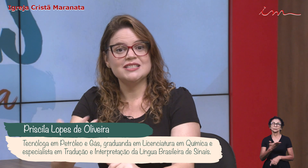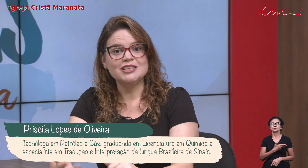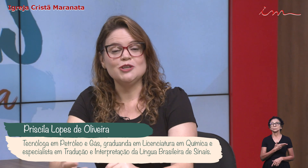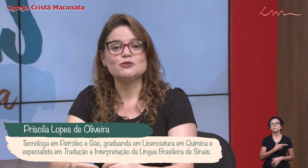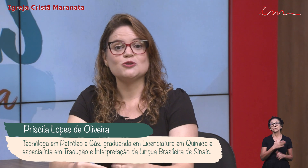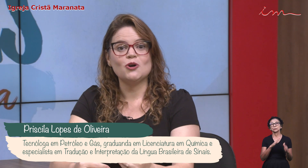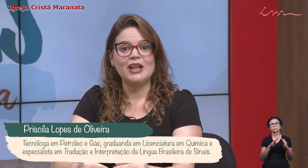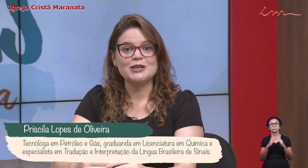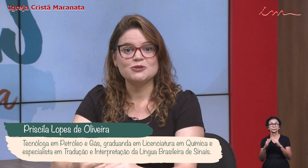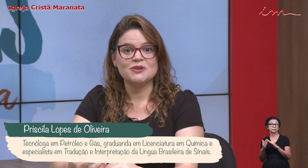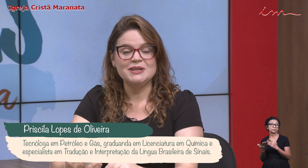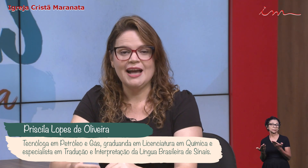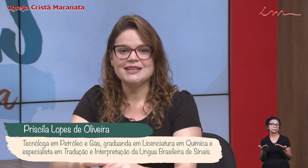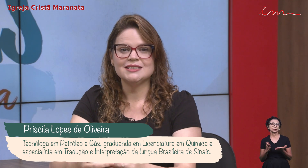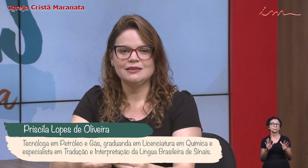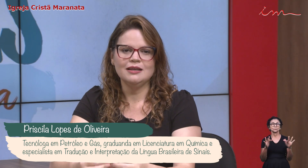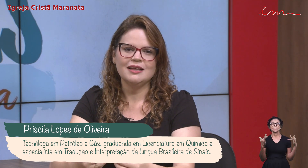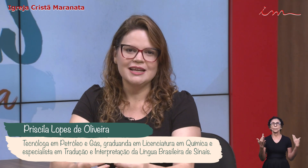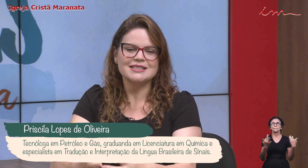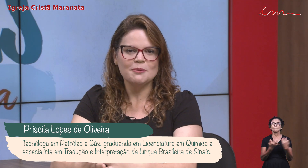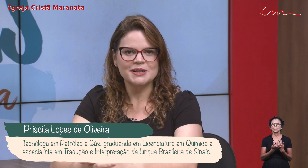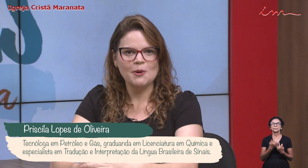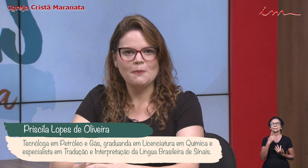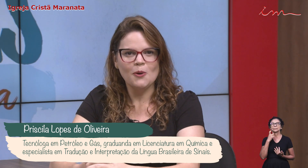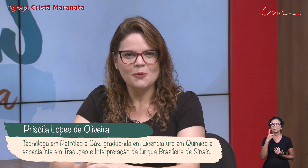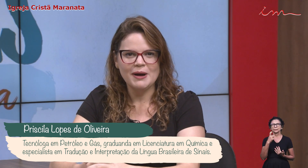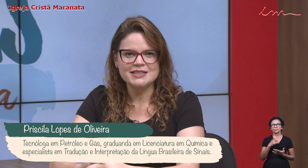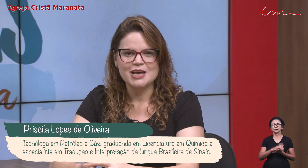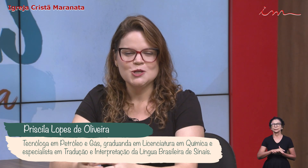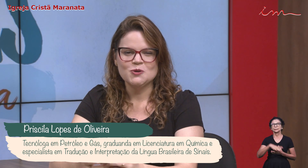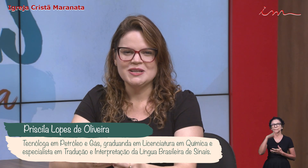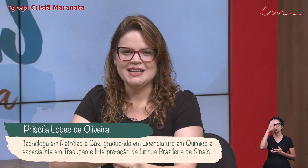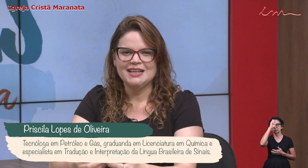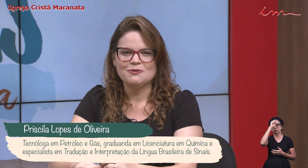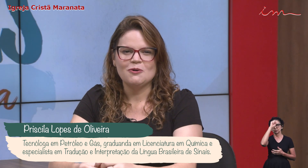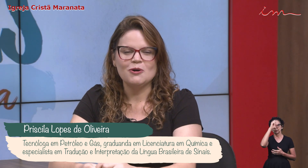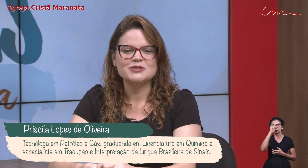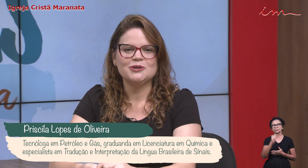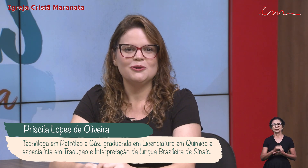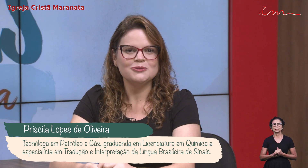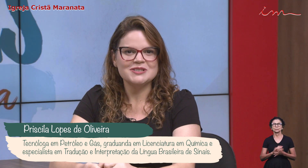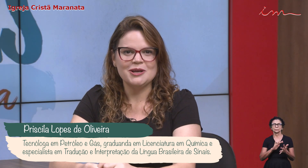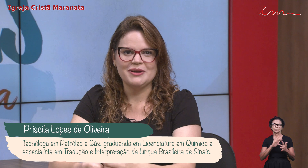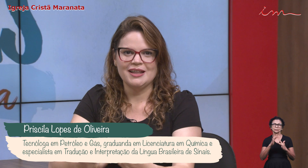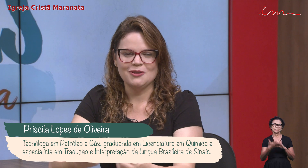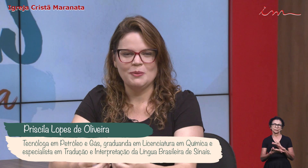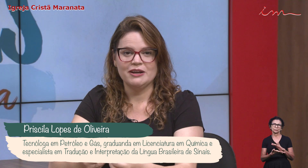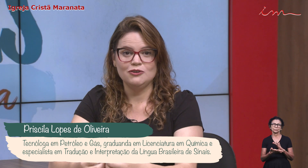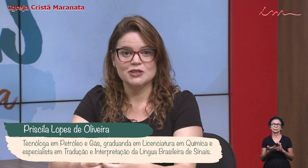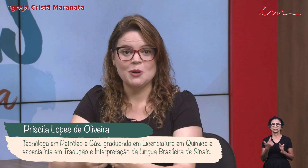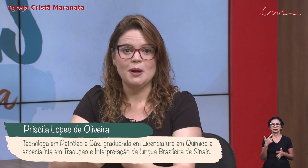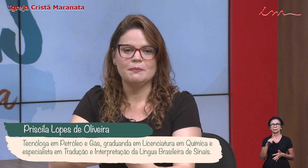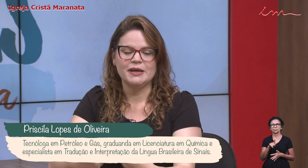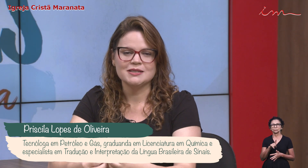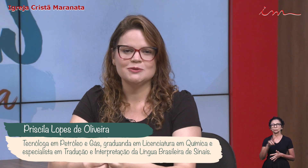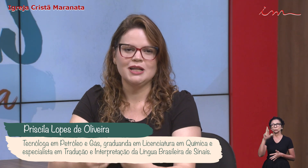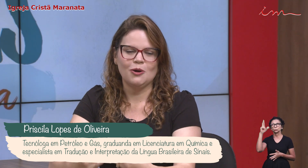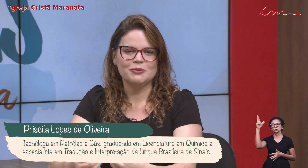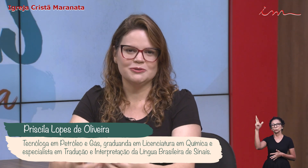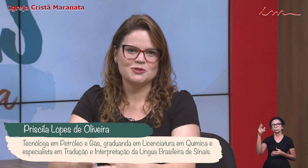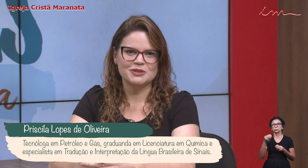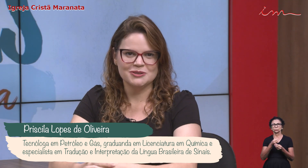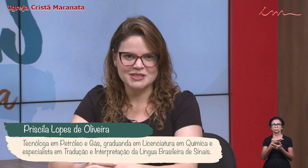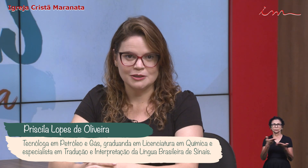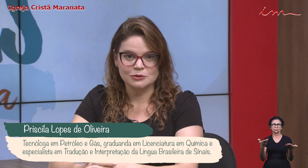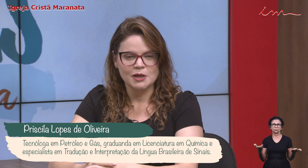seu vizinho, seus colegas, seus familiares que têm interesse em aprender um pouco mais sobre essa língua a qual o Senhor nos deu, que é tão maravilhosa e é uma bênção na